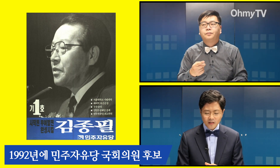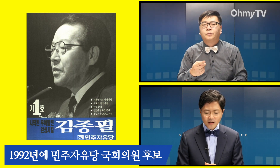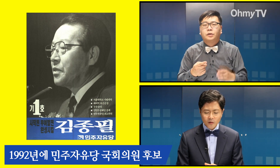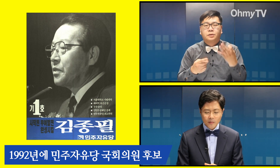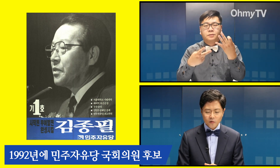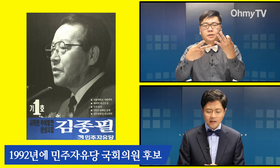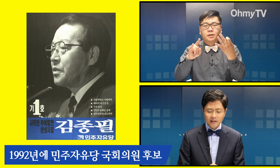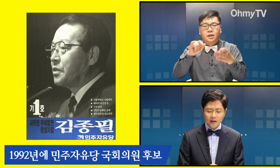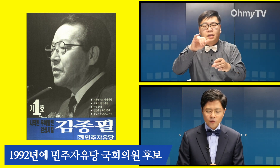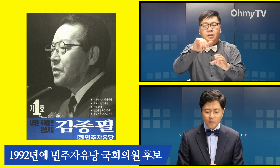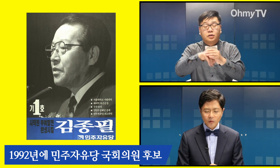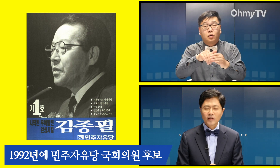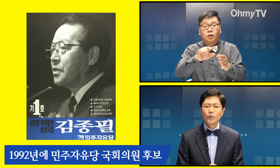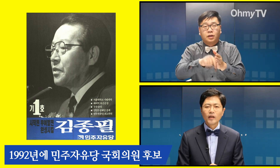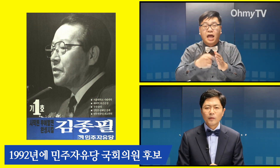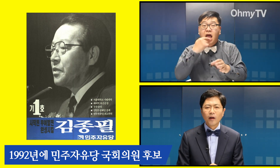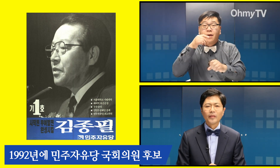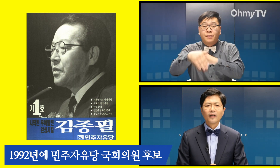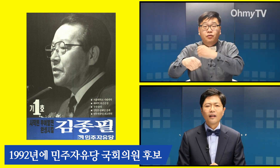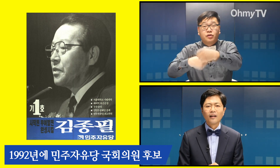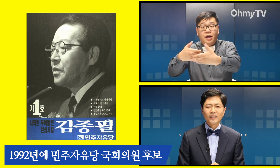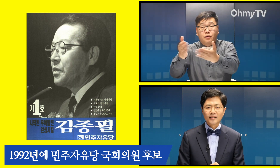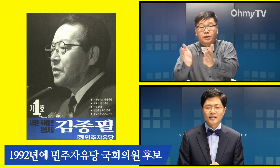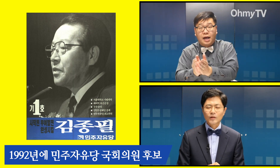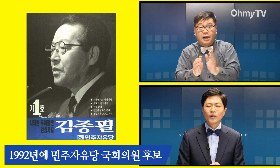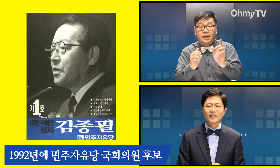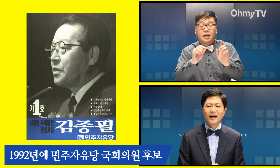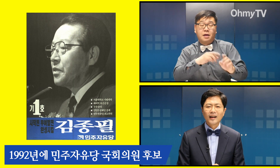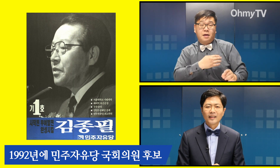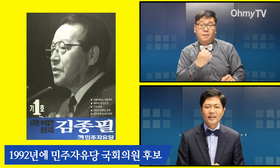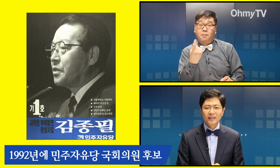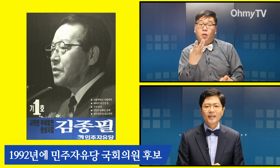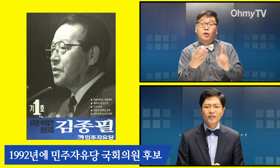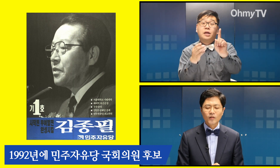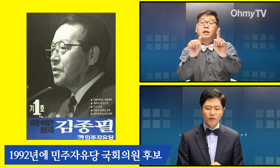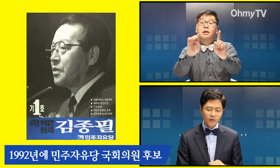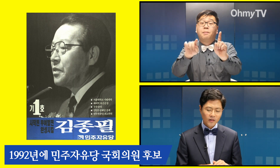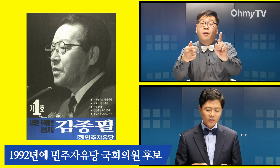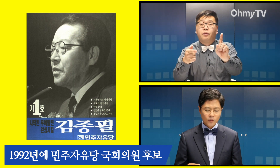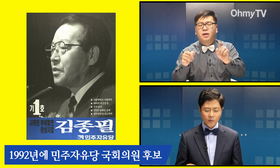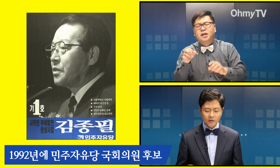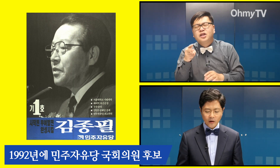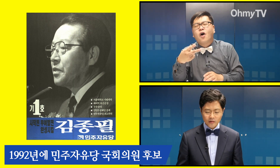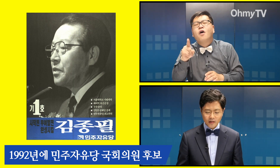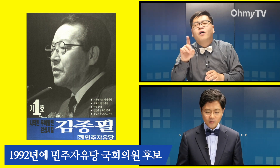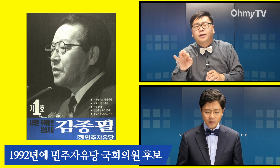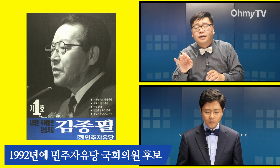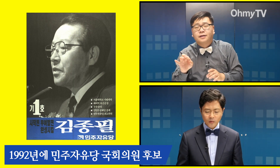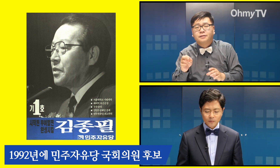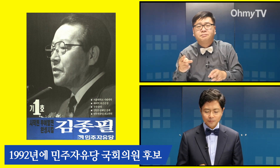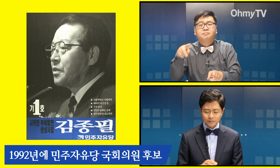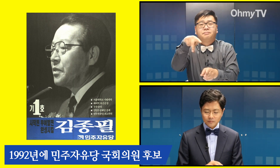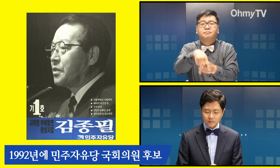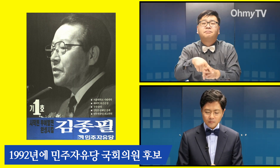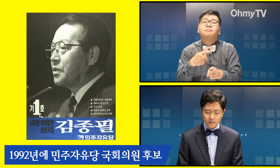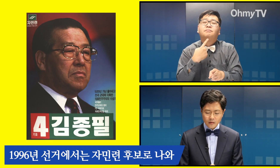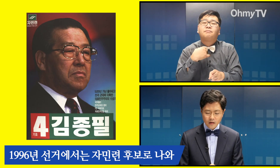14대 선거에도 민주자유당 후보로 기호 1번, 당시 집권당이었겠지요. 후보로 나오셨기도